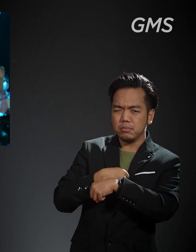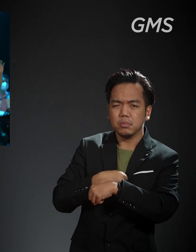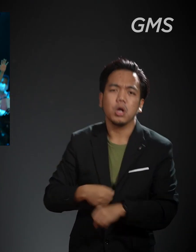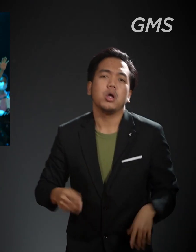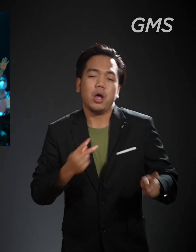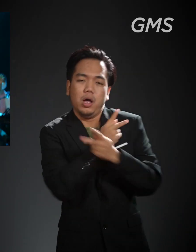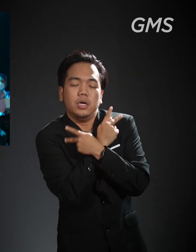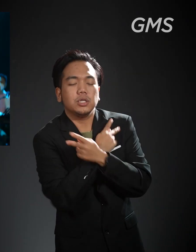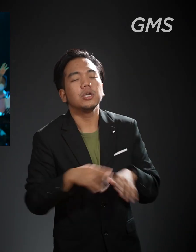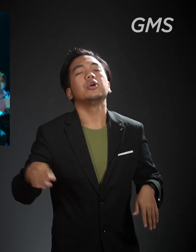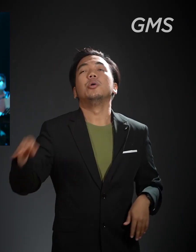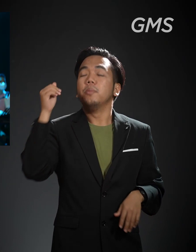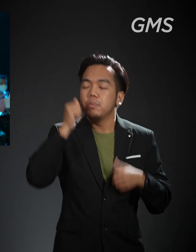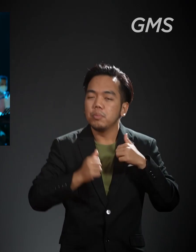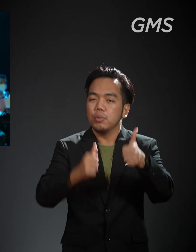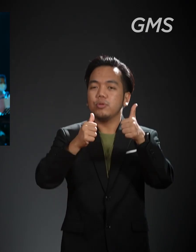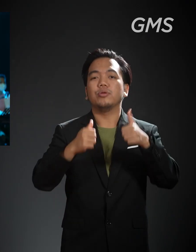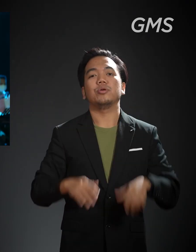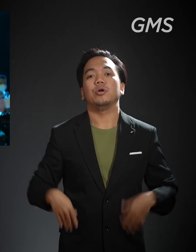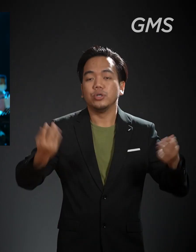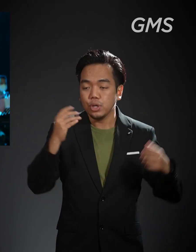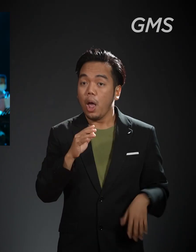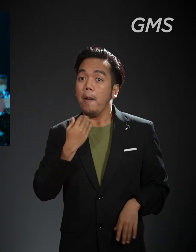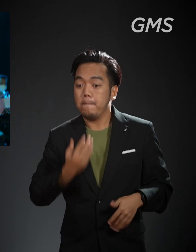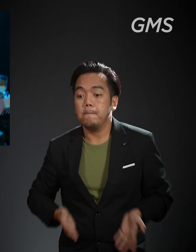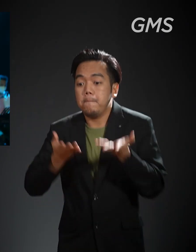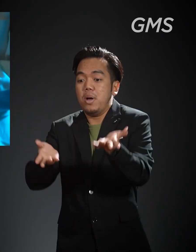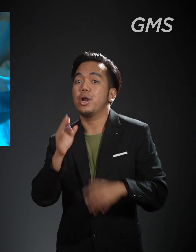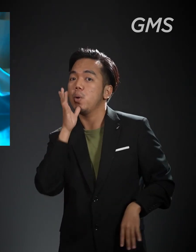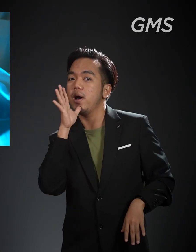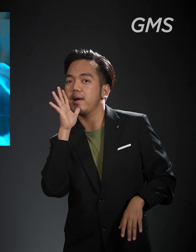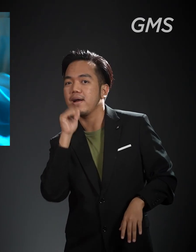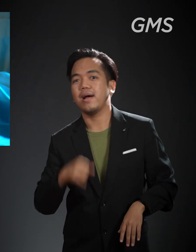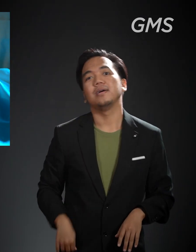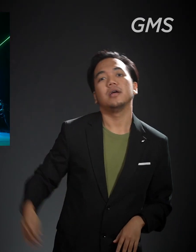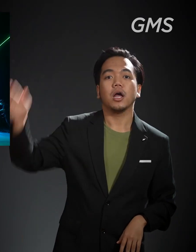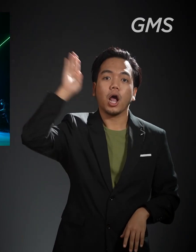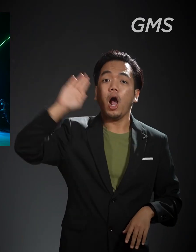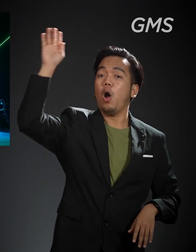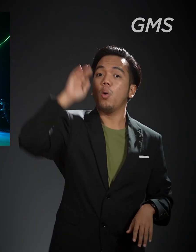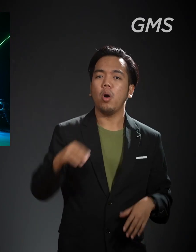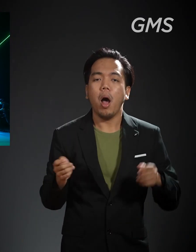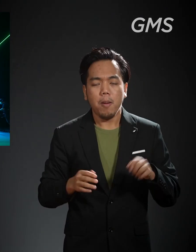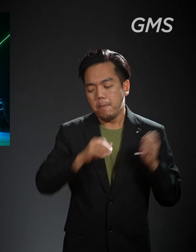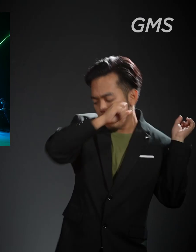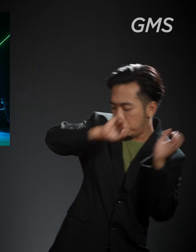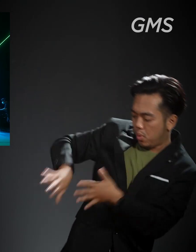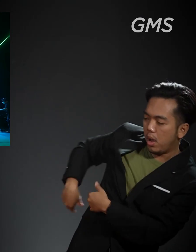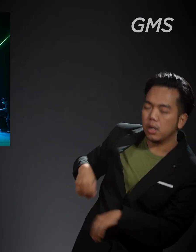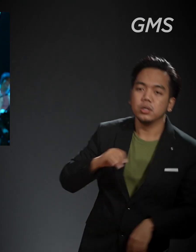kasih tulus memberi warna. Oh, oh. Kau buang